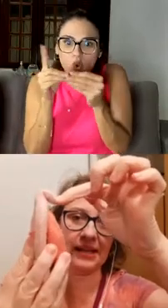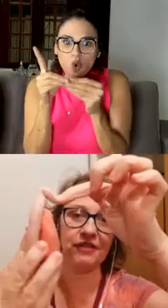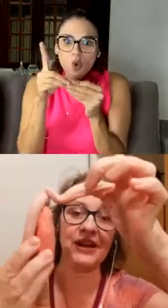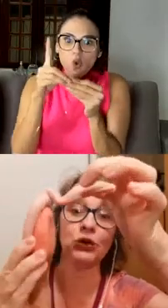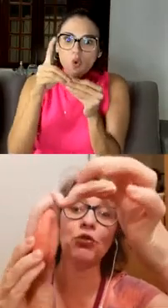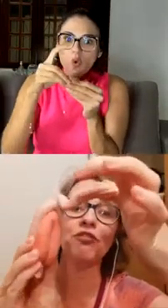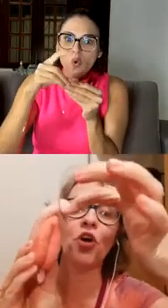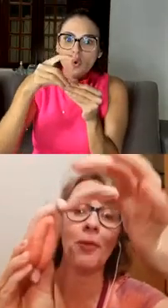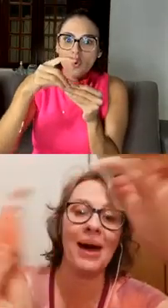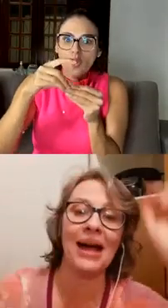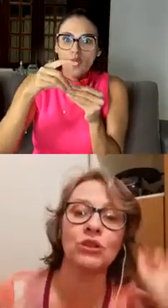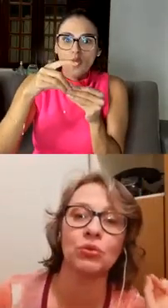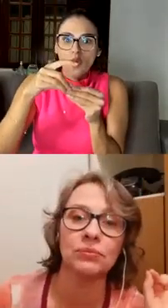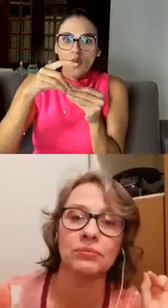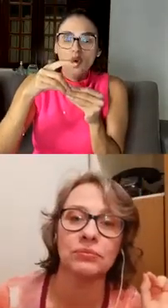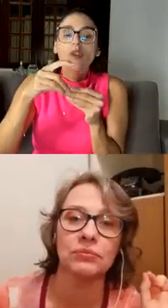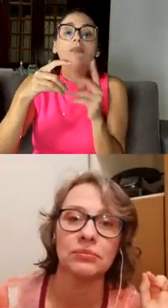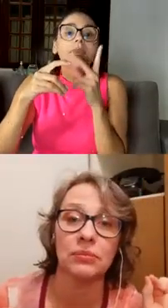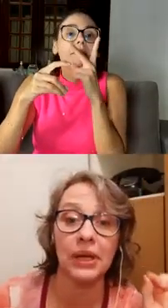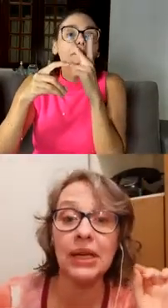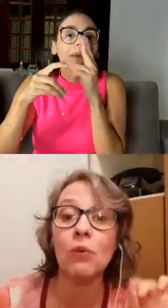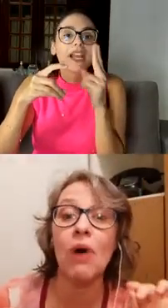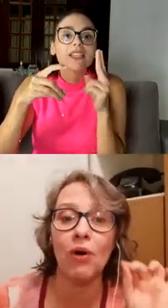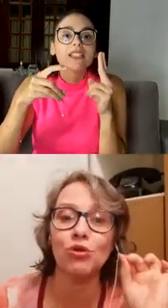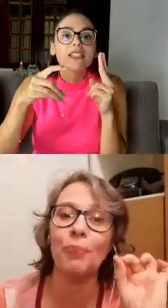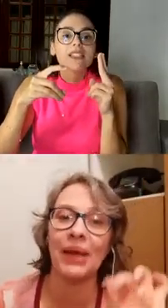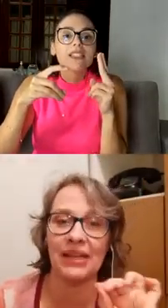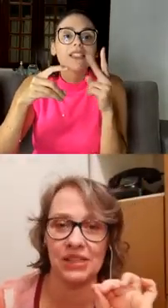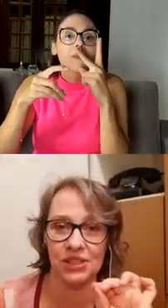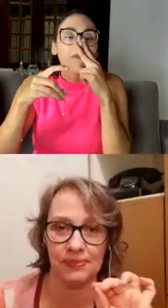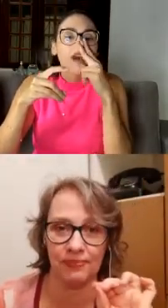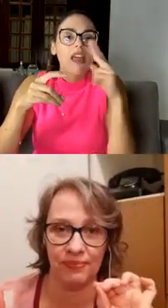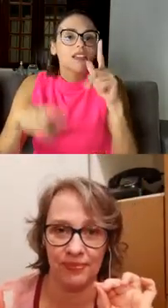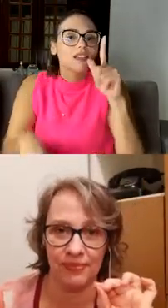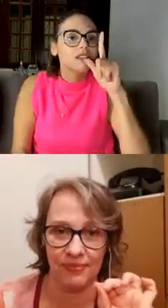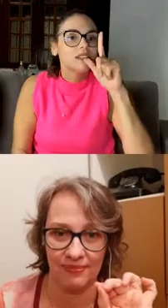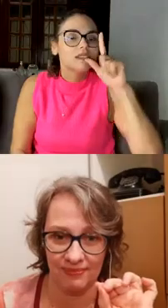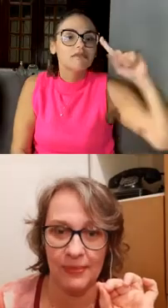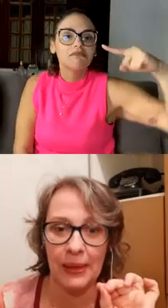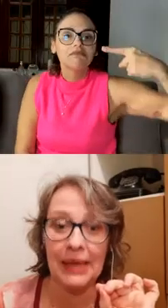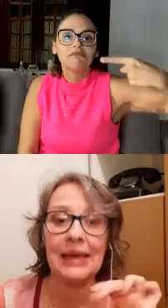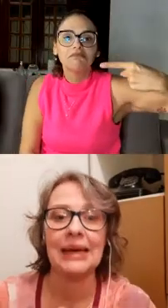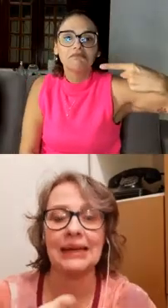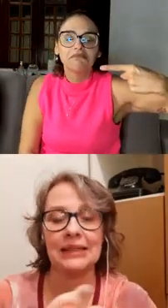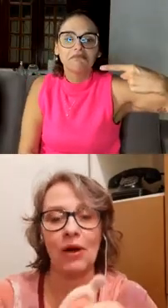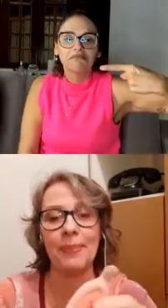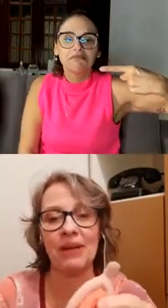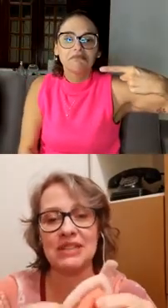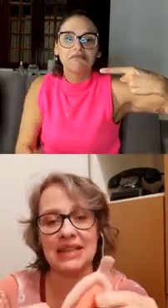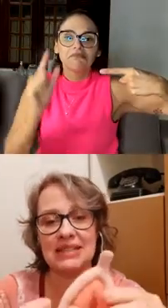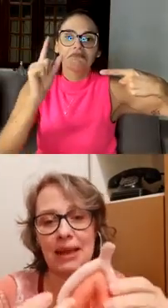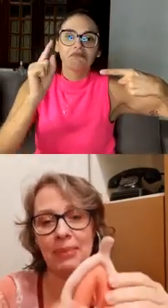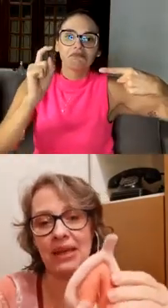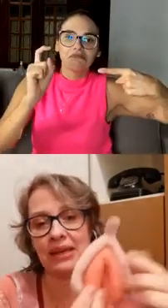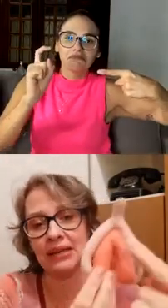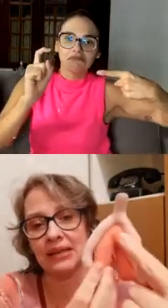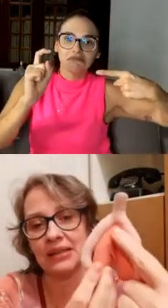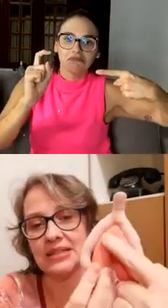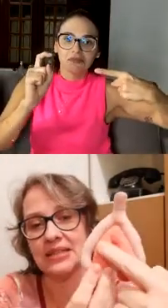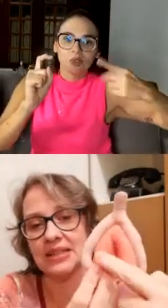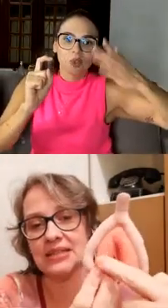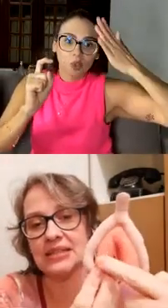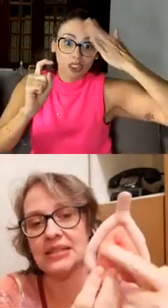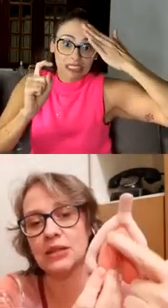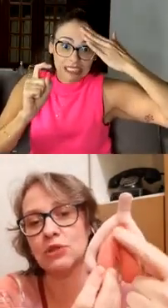ele fica num formato igual ao do pênis. Então é para vocês saberem que